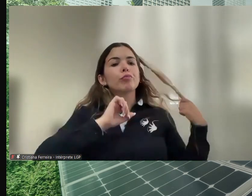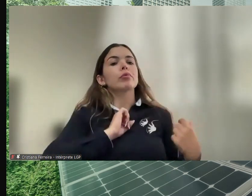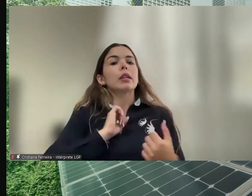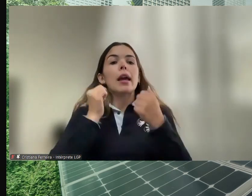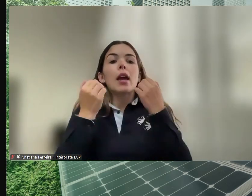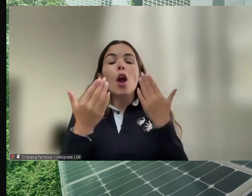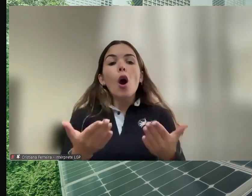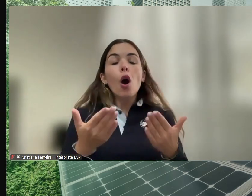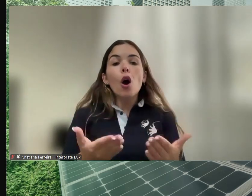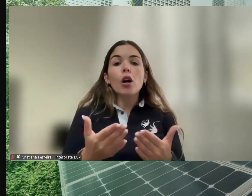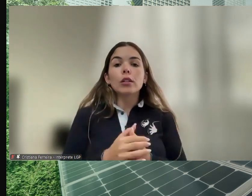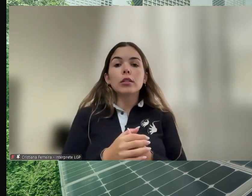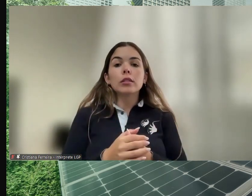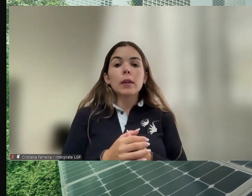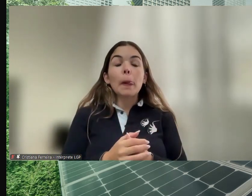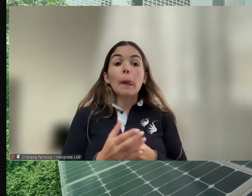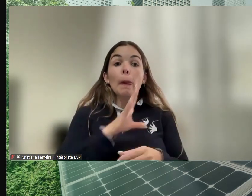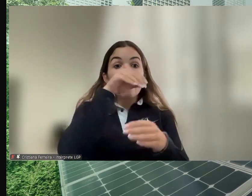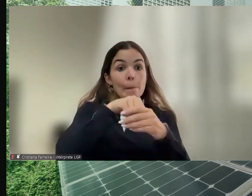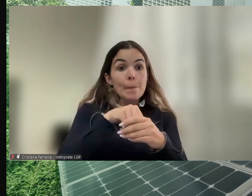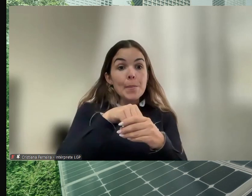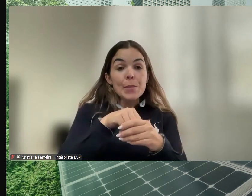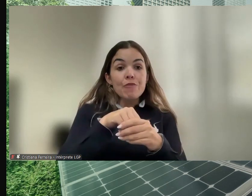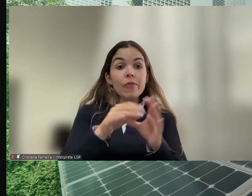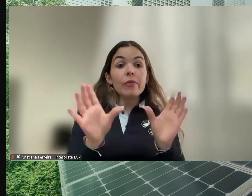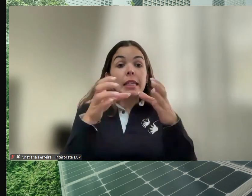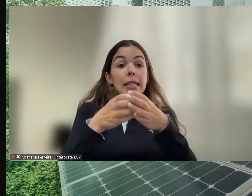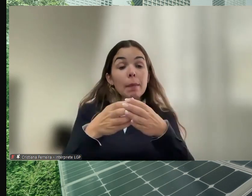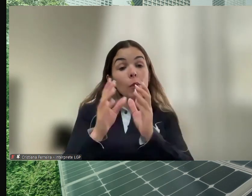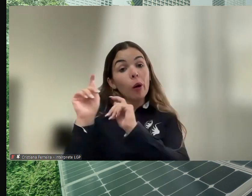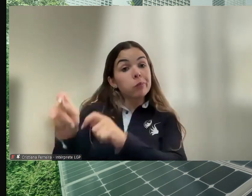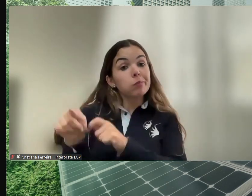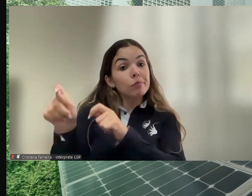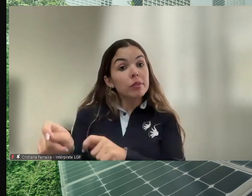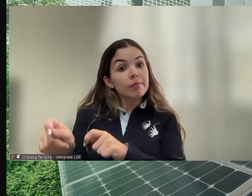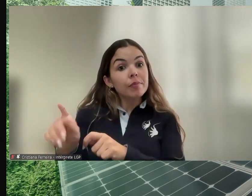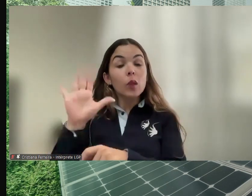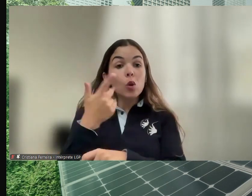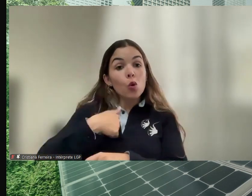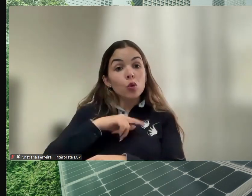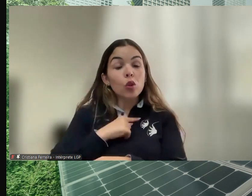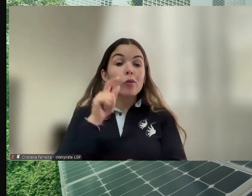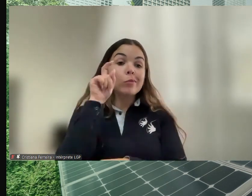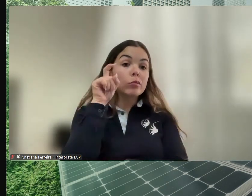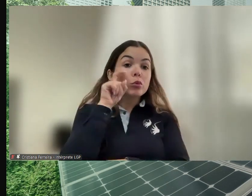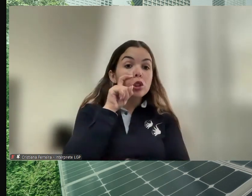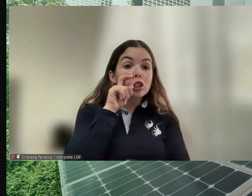os CCDRs incorporaram as equipas da agricultura, no nosso caso, quando estamos a proteger